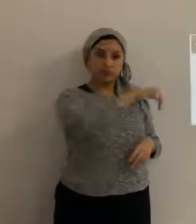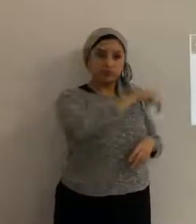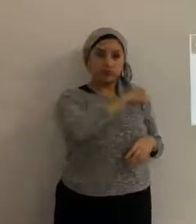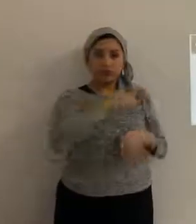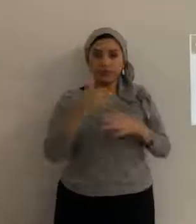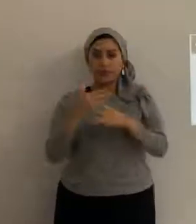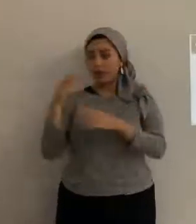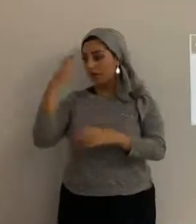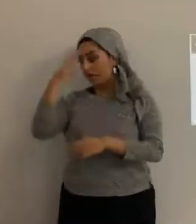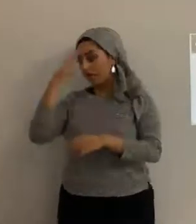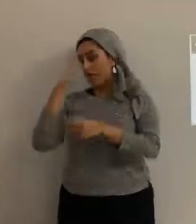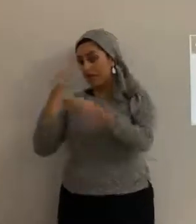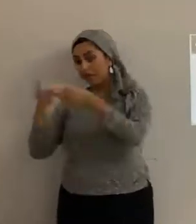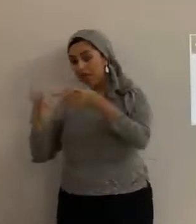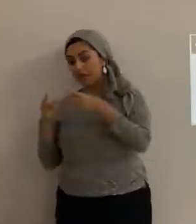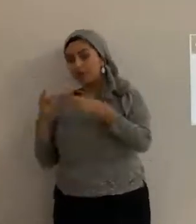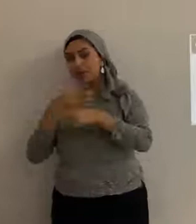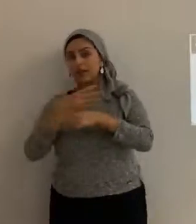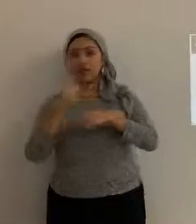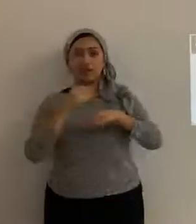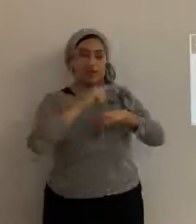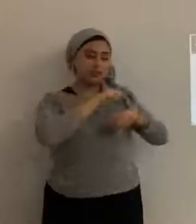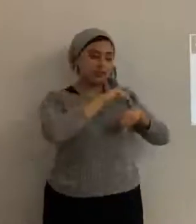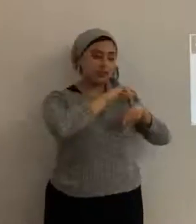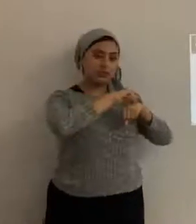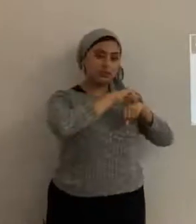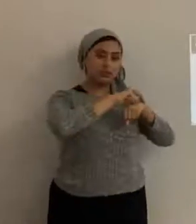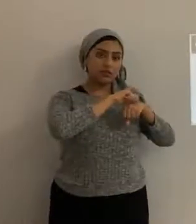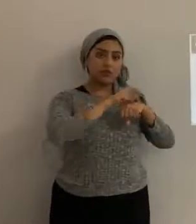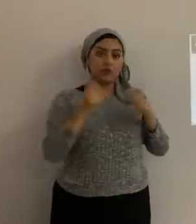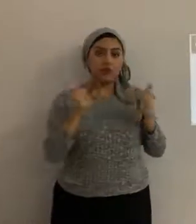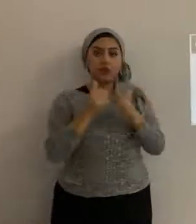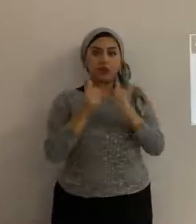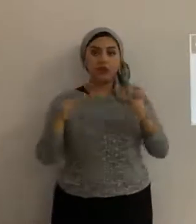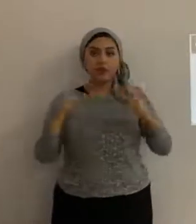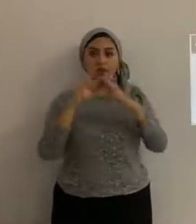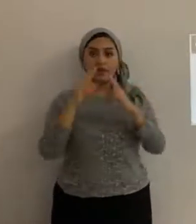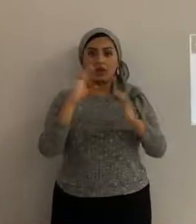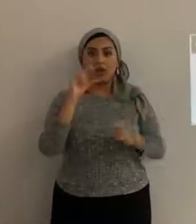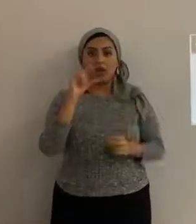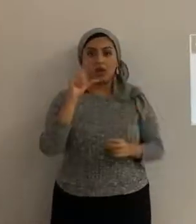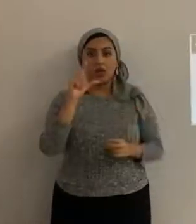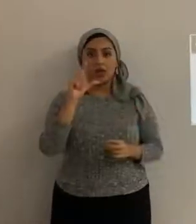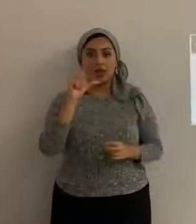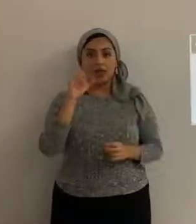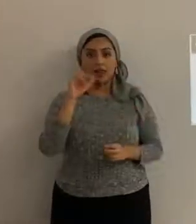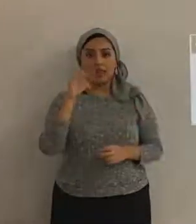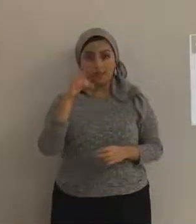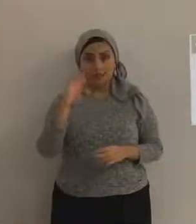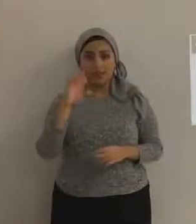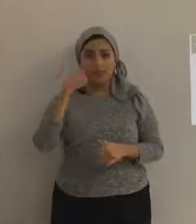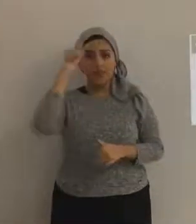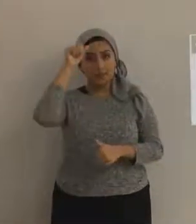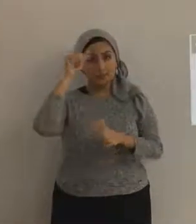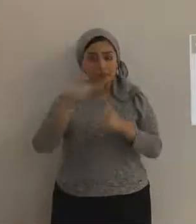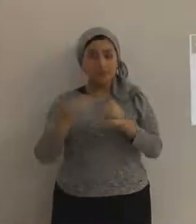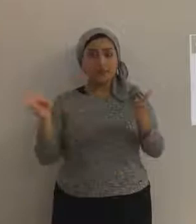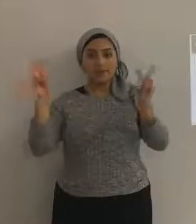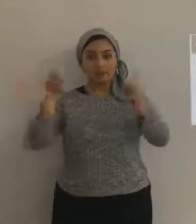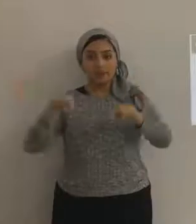y el templo, el Bet Hamikdash, con el Monte de los Olivos. Recuerden, el valle de Gihón, o más bien,